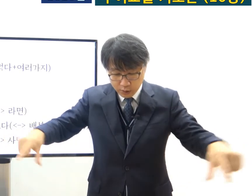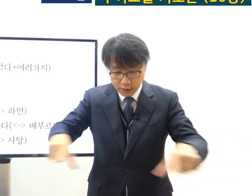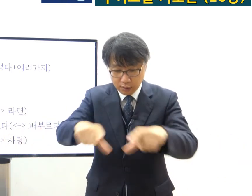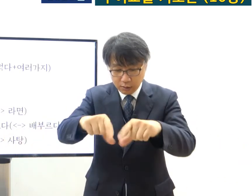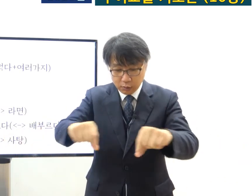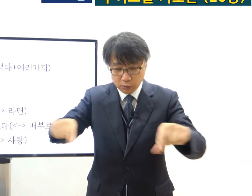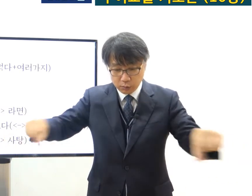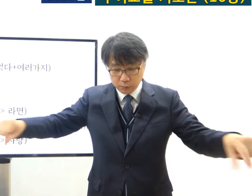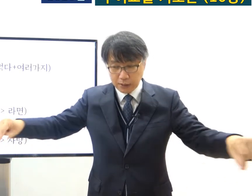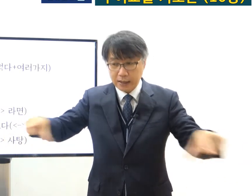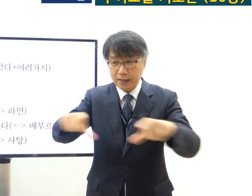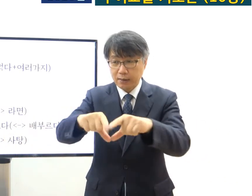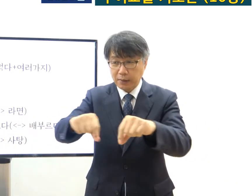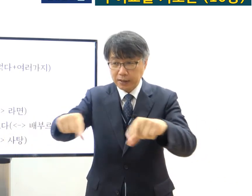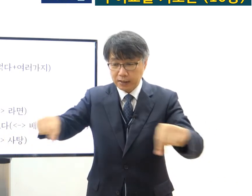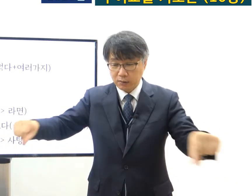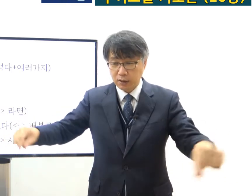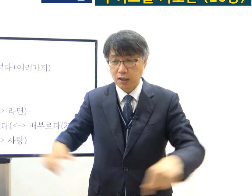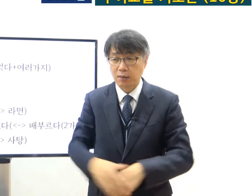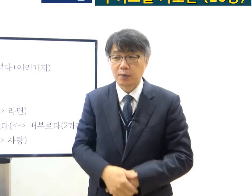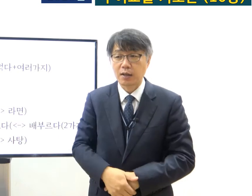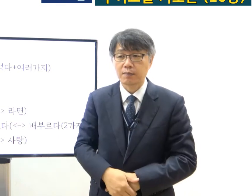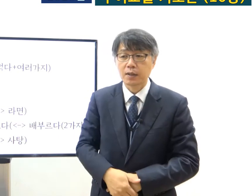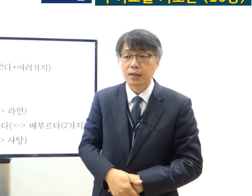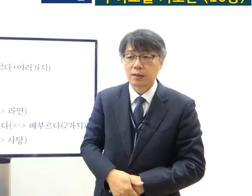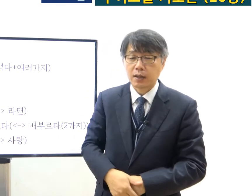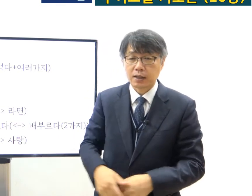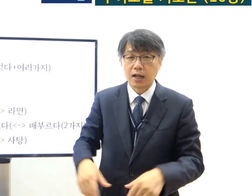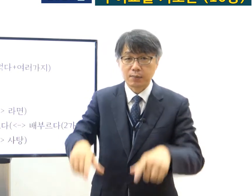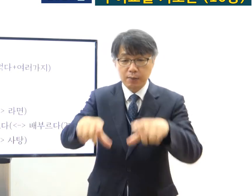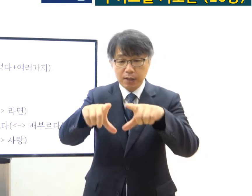있잖아요. 반찬이라고 생각하시면 됩니다.